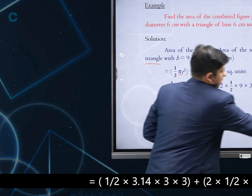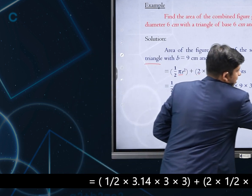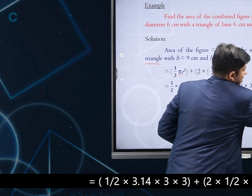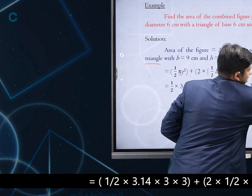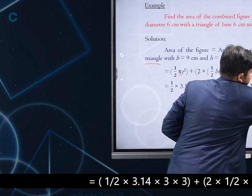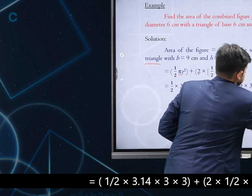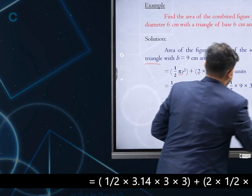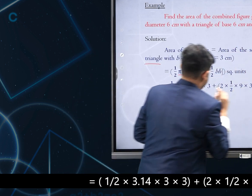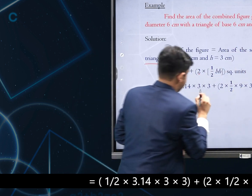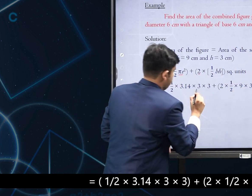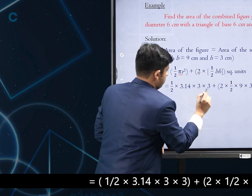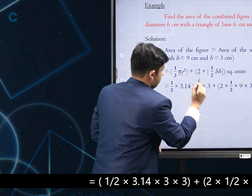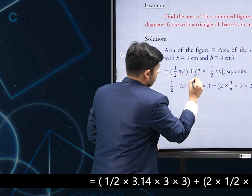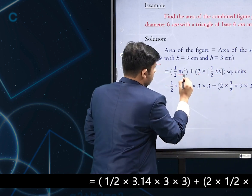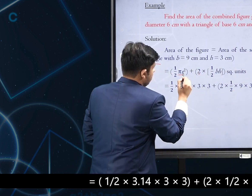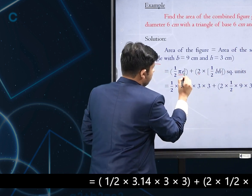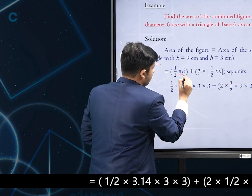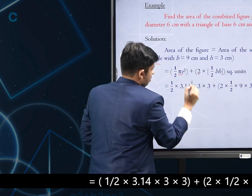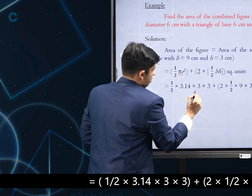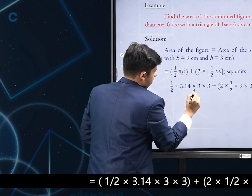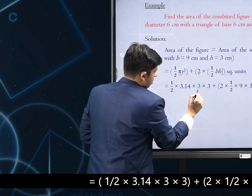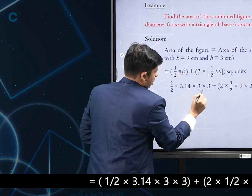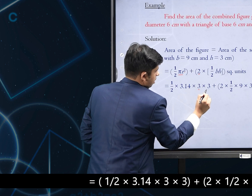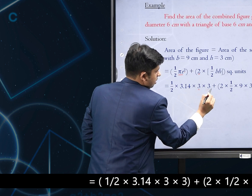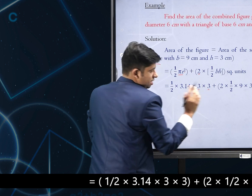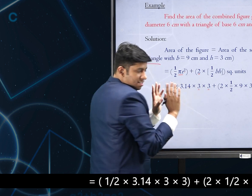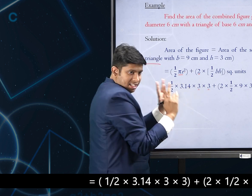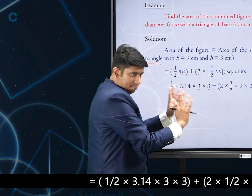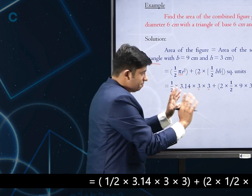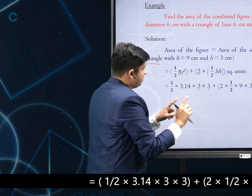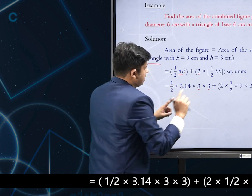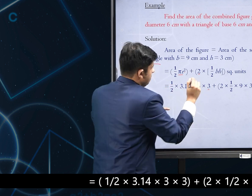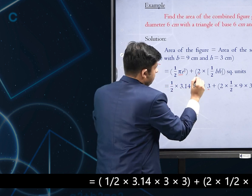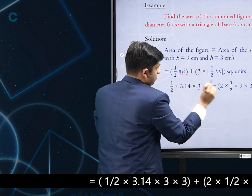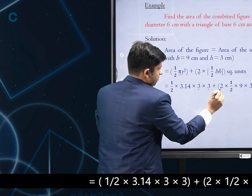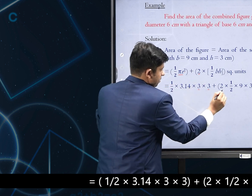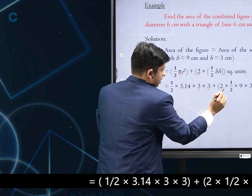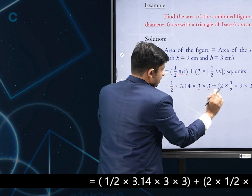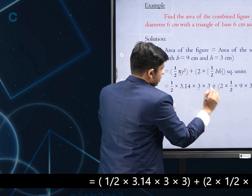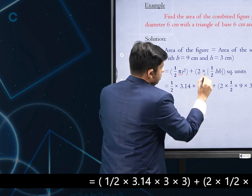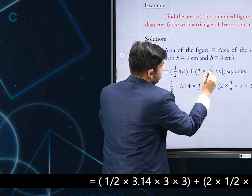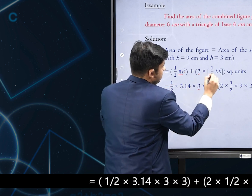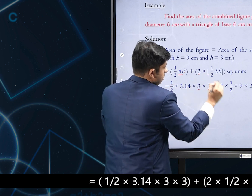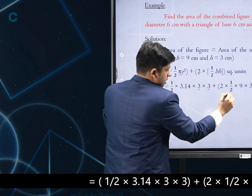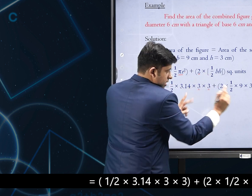3.14 × 3 × 3 ప్లస్ 2 × 1/2 × 9 ×